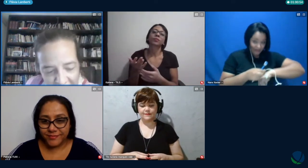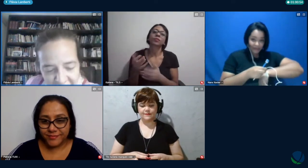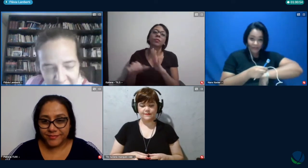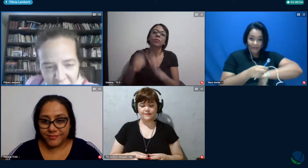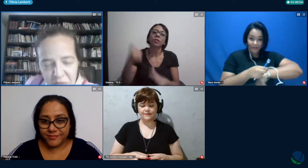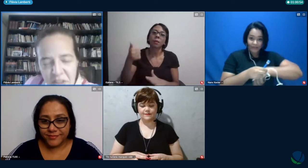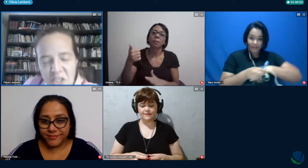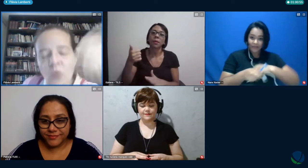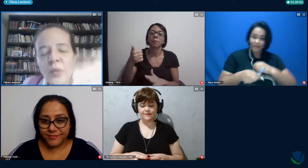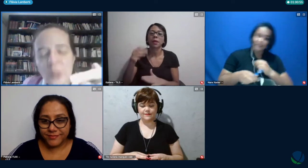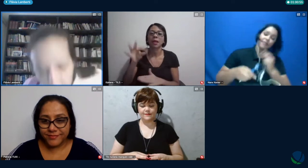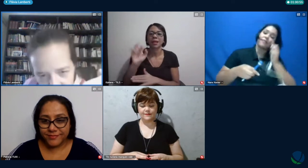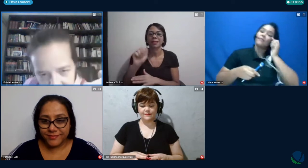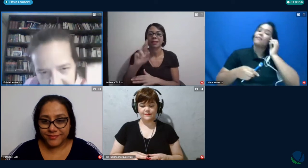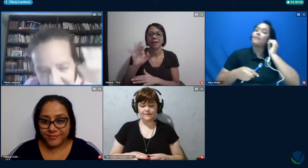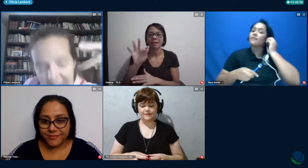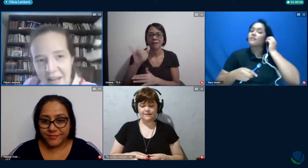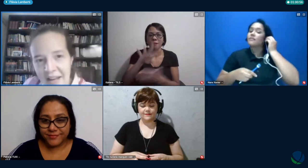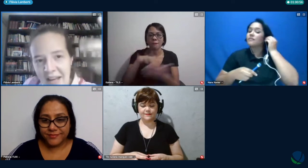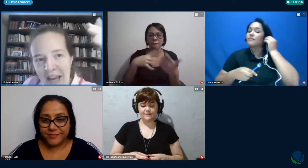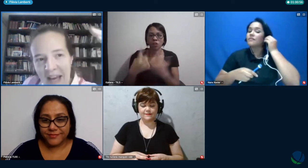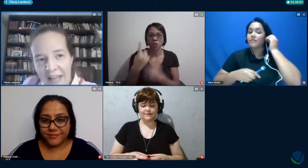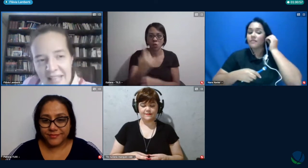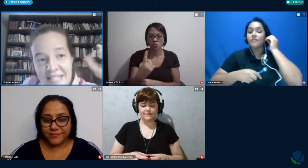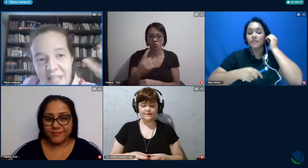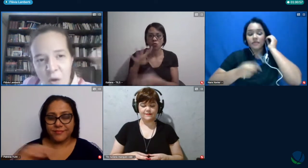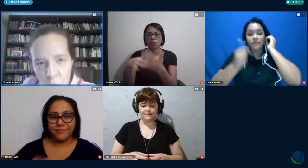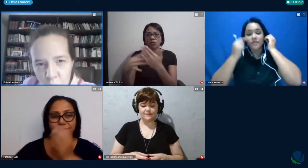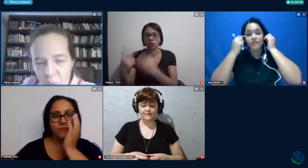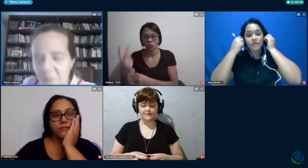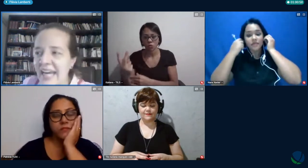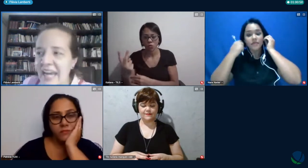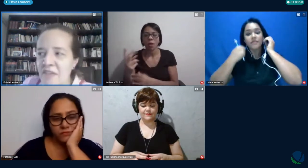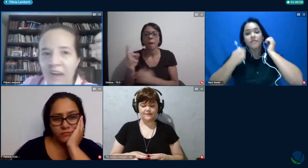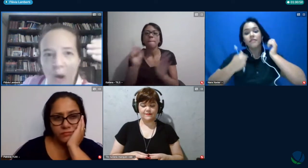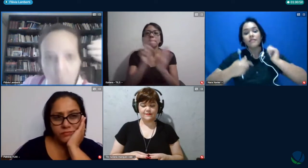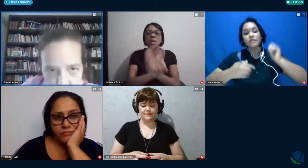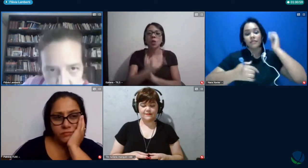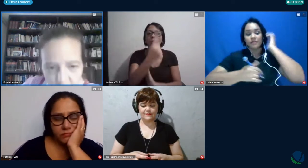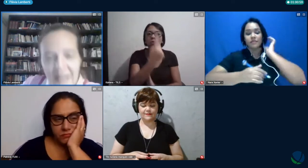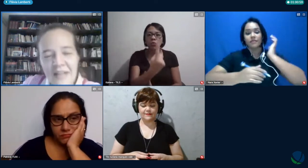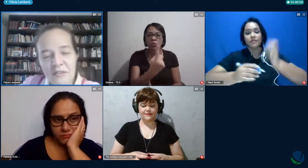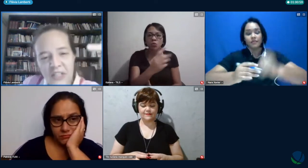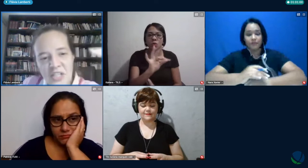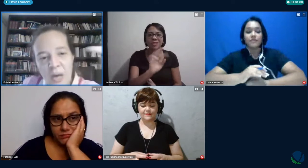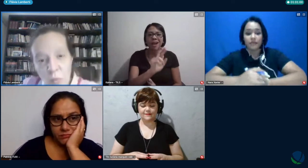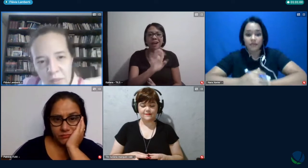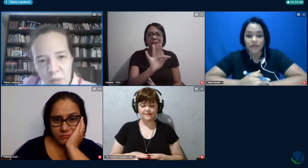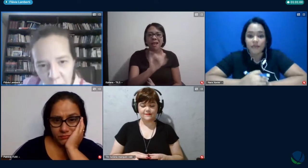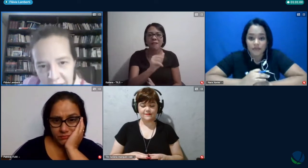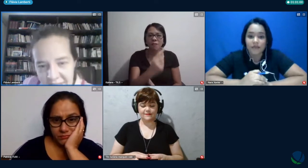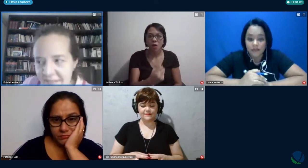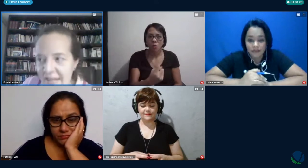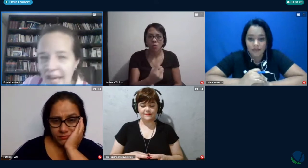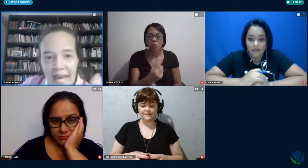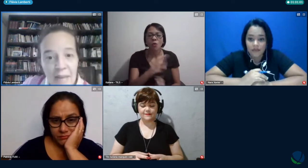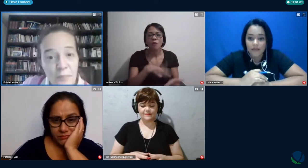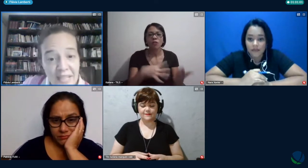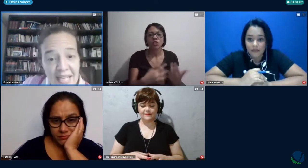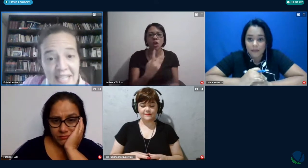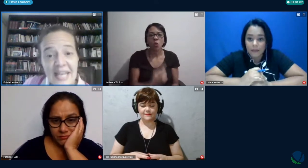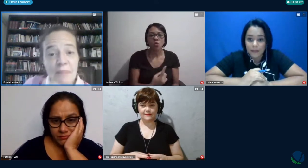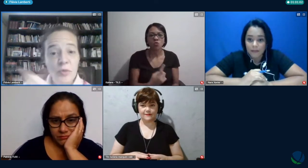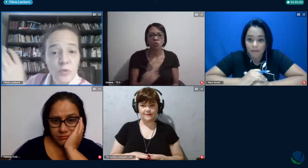a primeira tarefa, ficha 1 e 2, questão 1, tarefa 1, ficha 1 e 2,